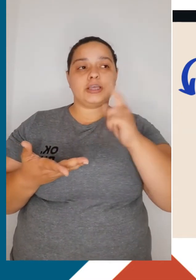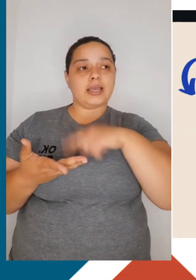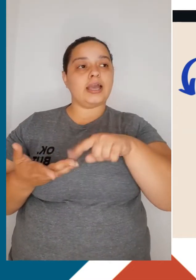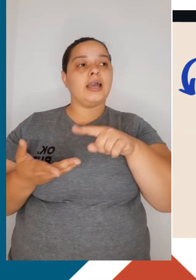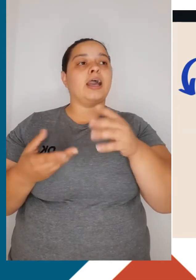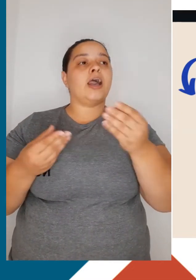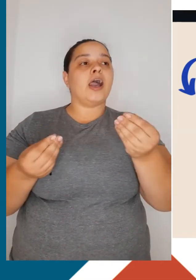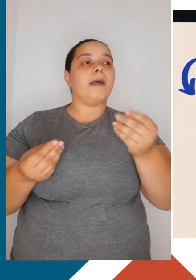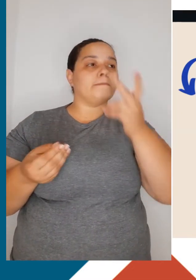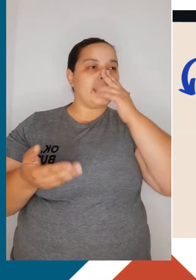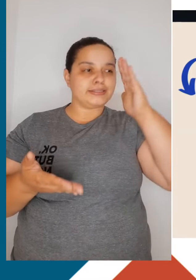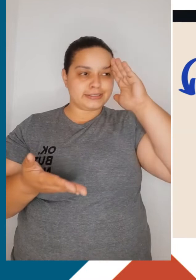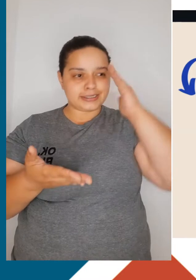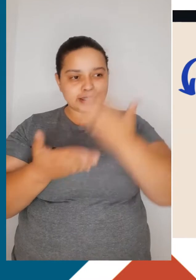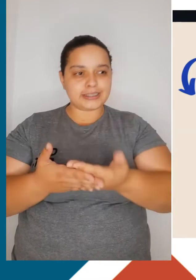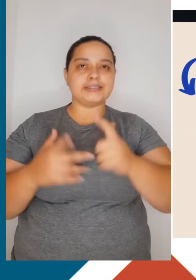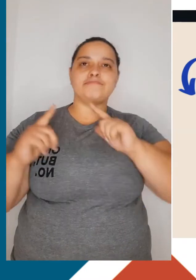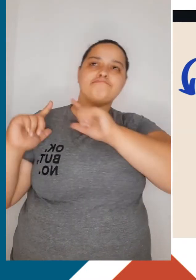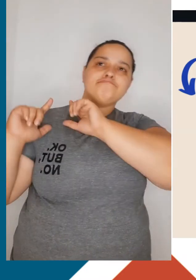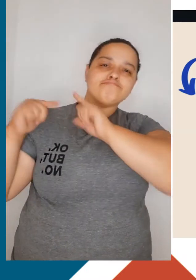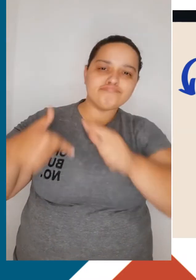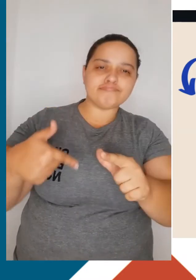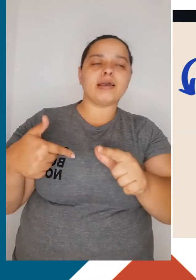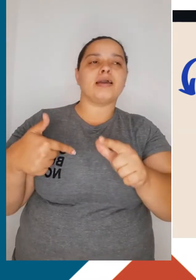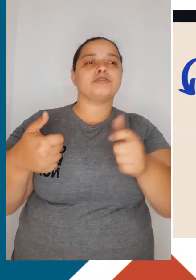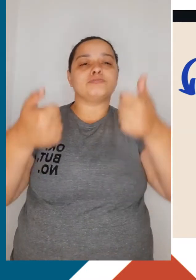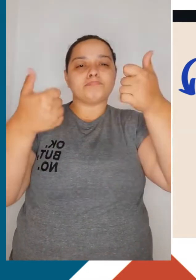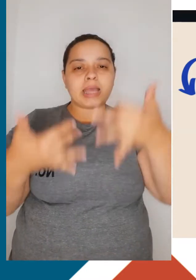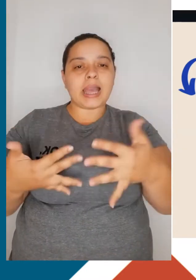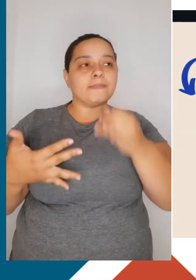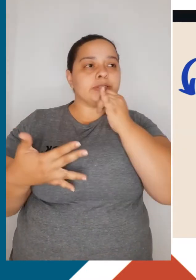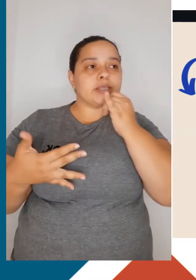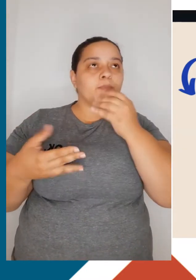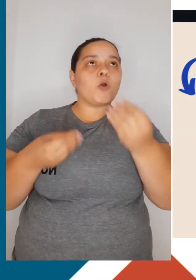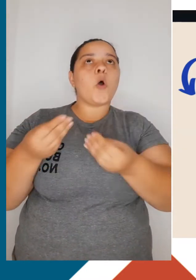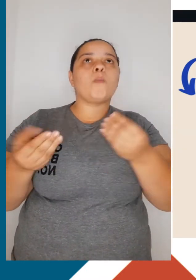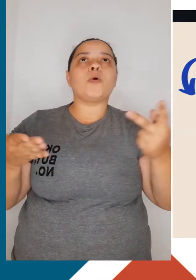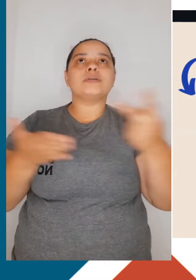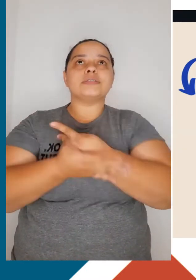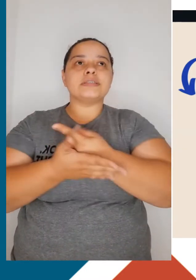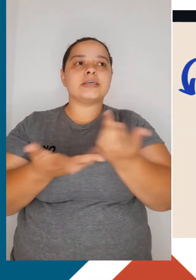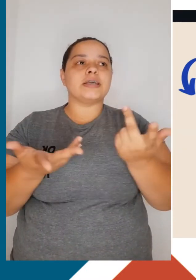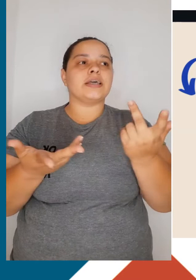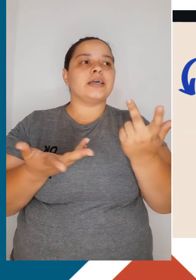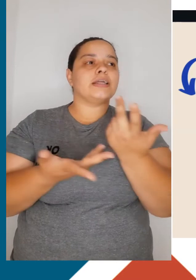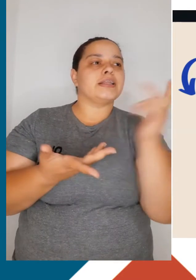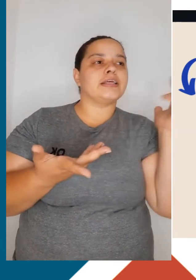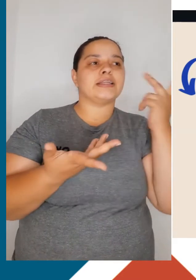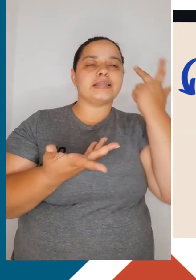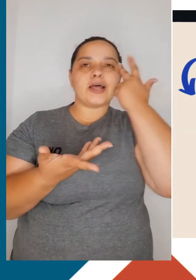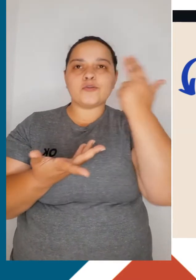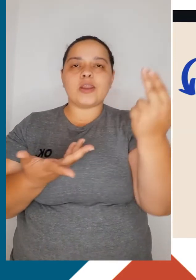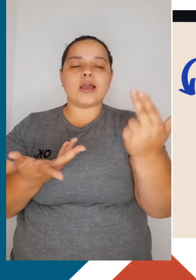era crenças e tradições que tentavam explicar, por exemplo, fenômenos naturais